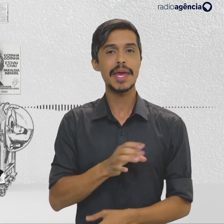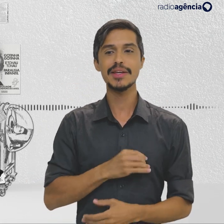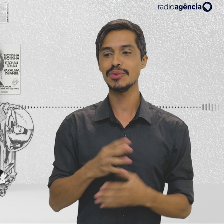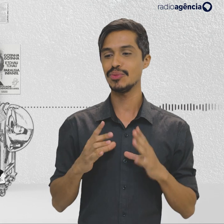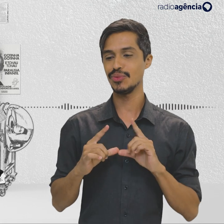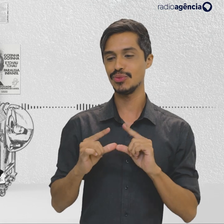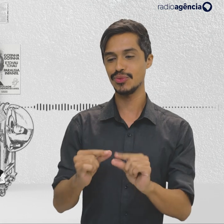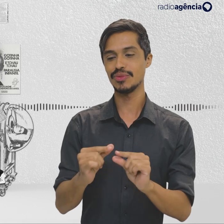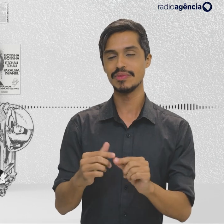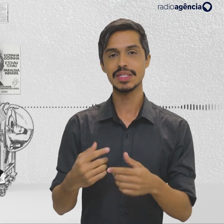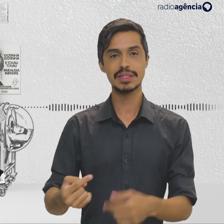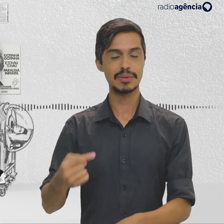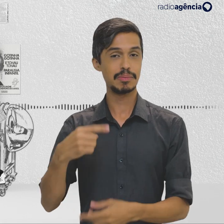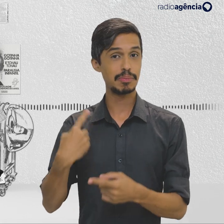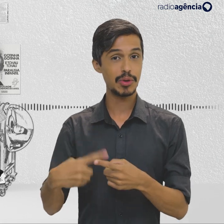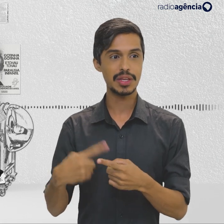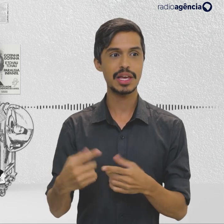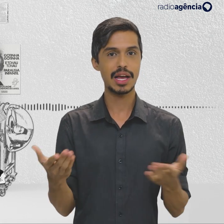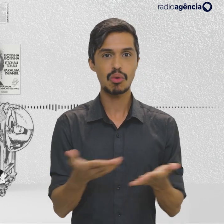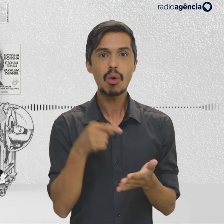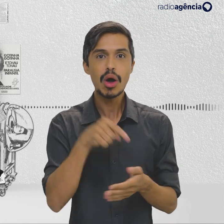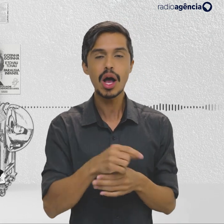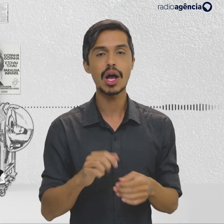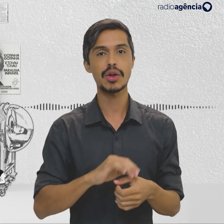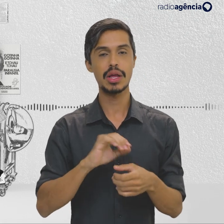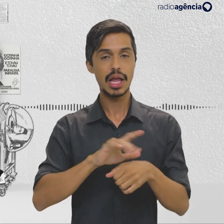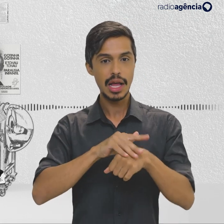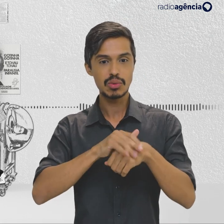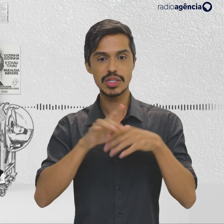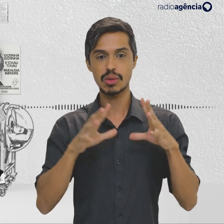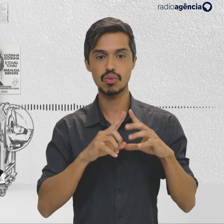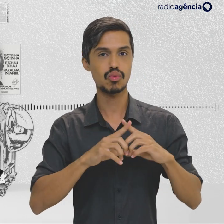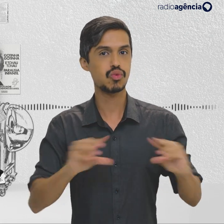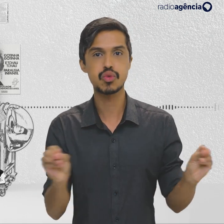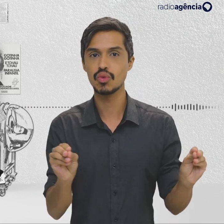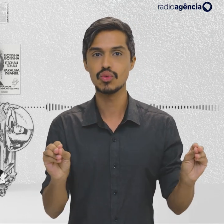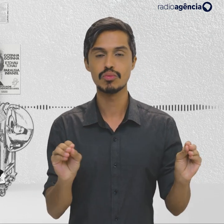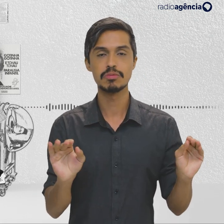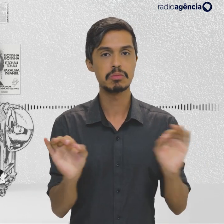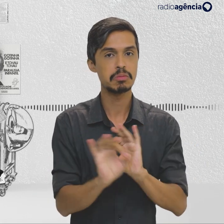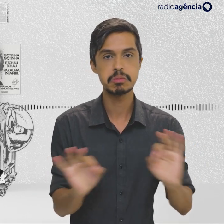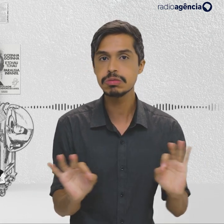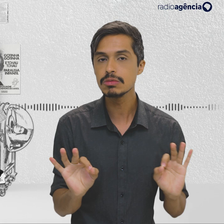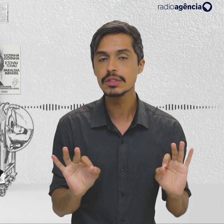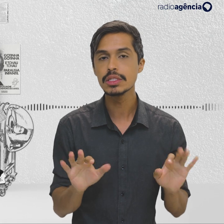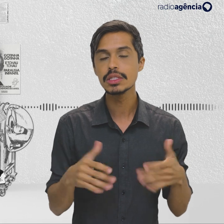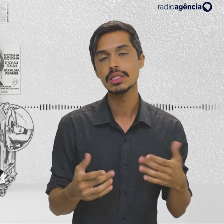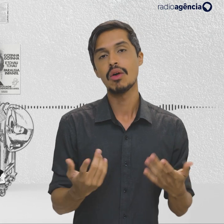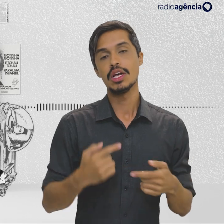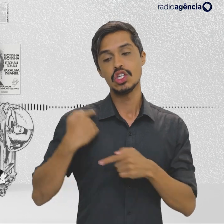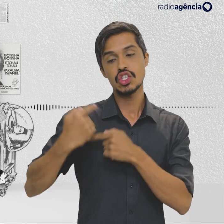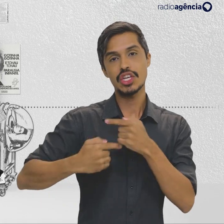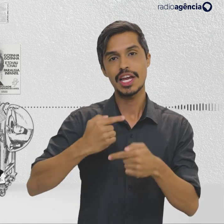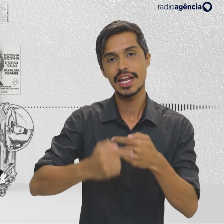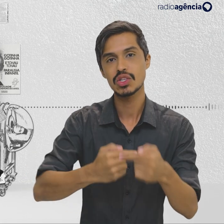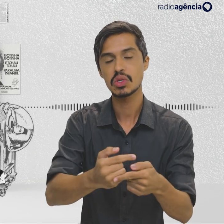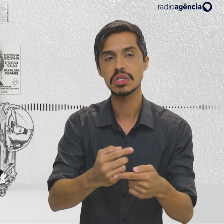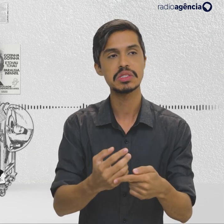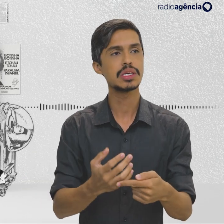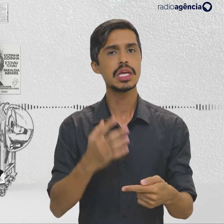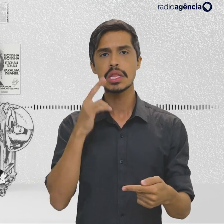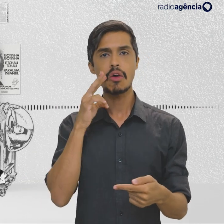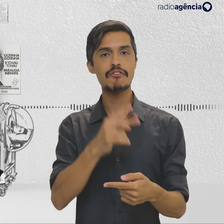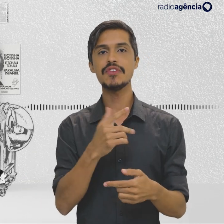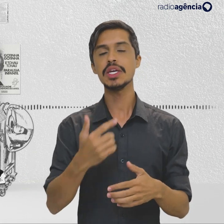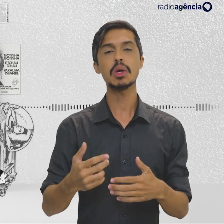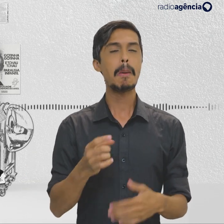pelo vírus já que agora ele estava erradicado e com o vírus erradicado as gerações seguintes também não